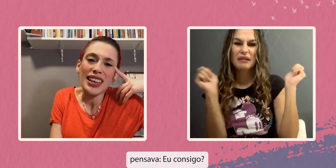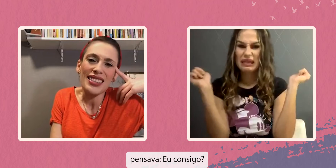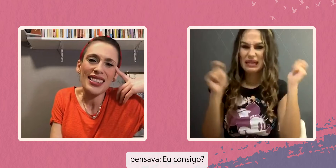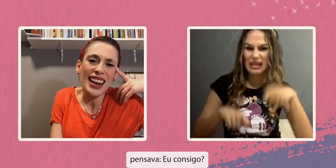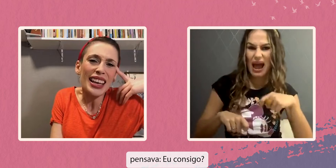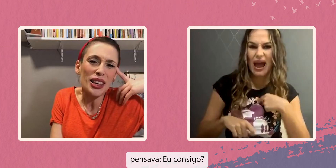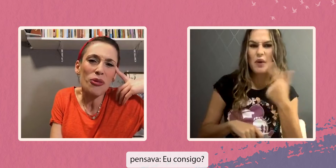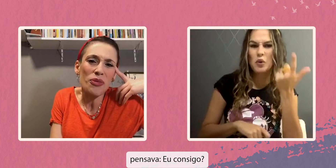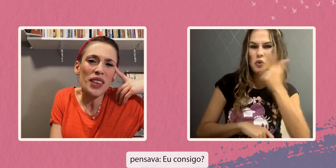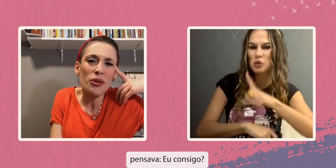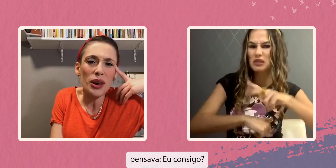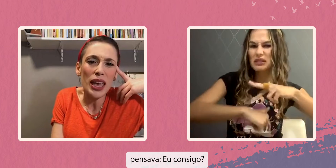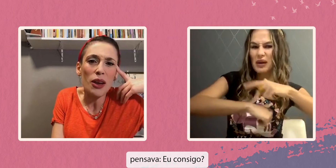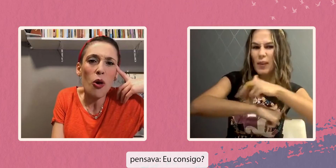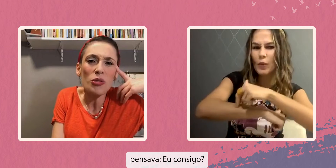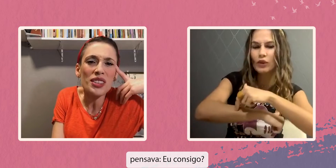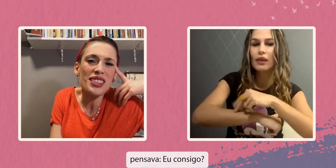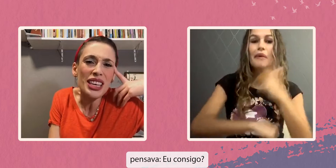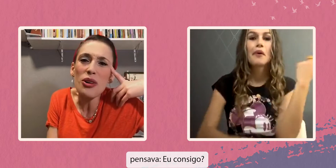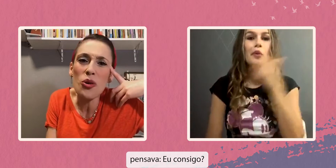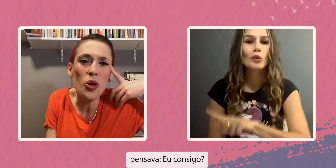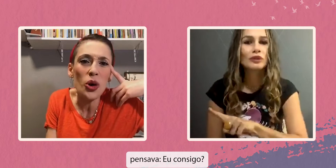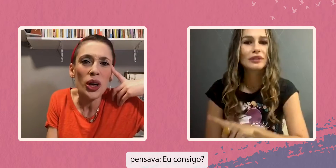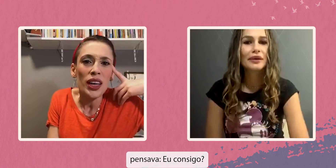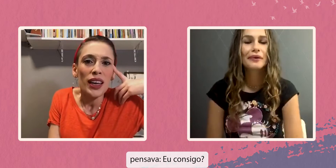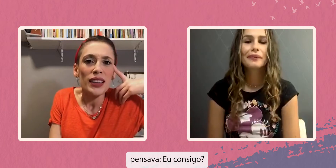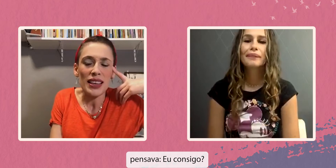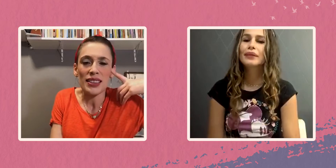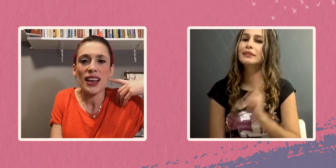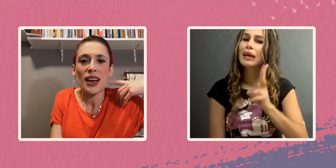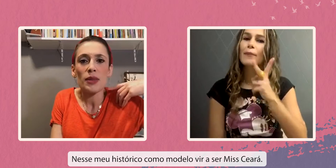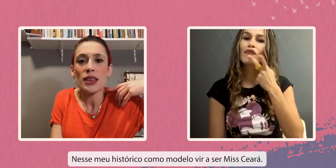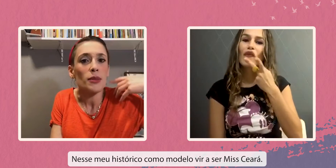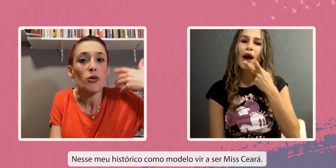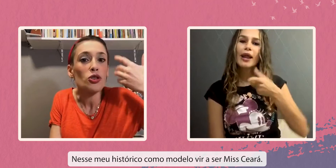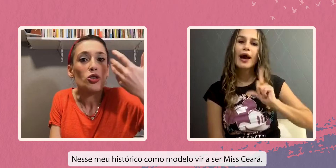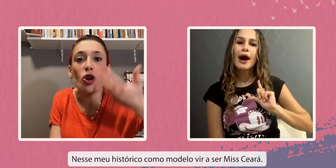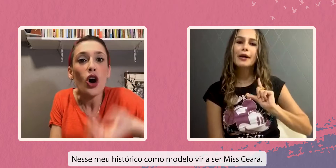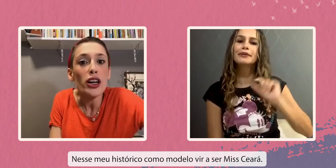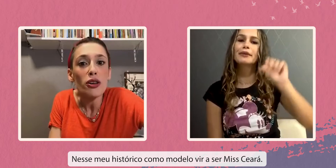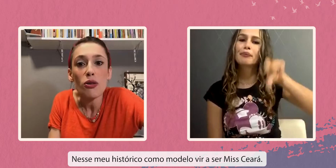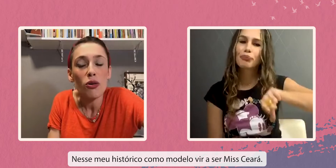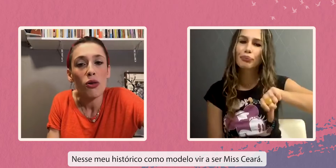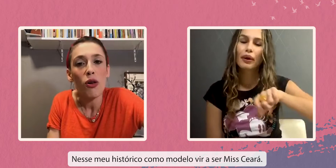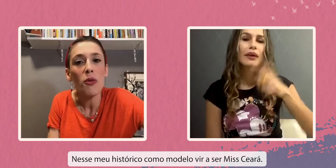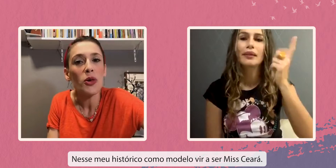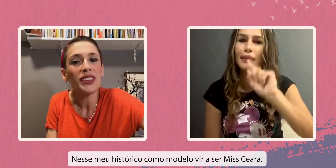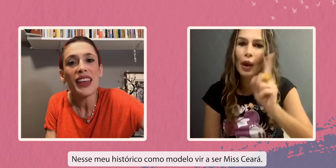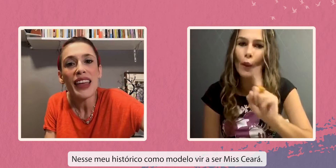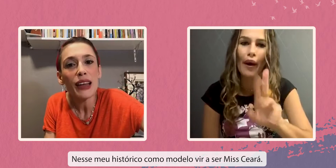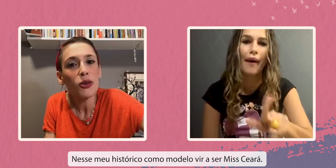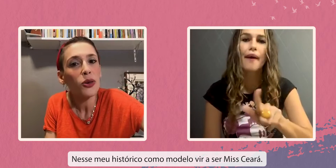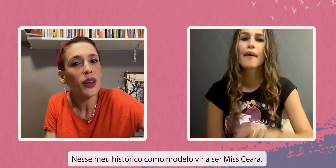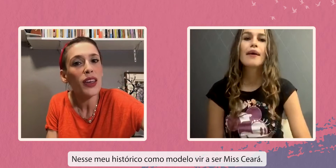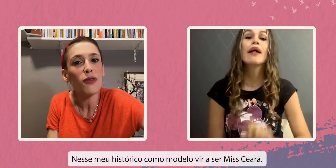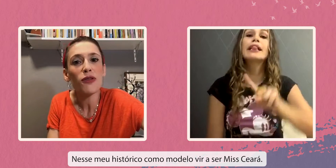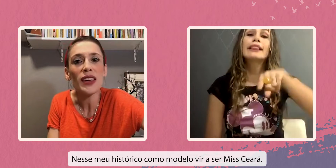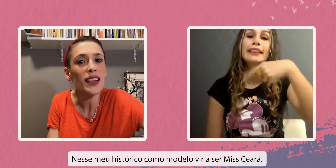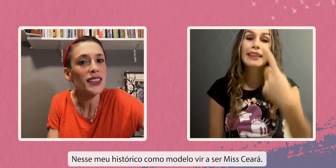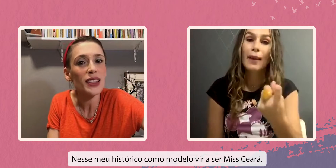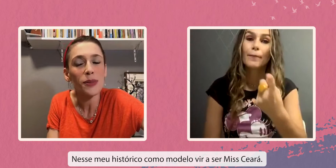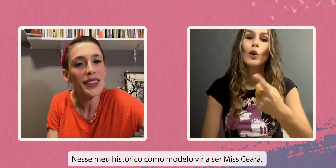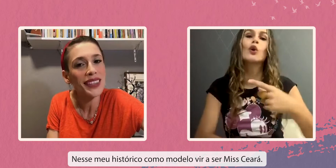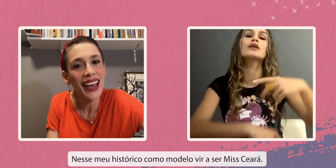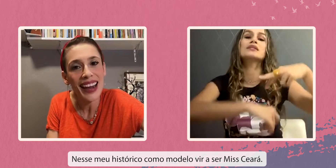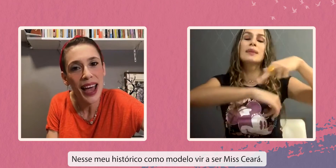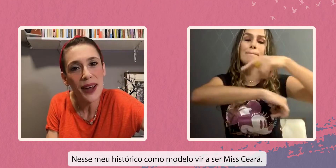pensava eu consigo nesse meu histórico como modelo ir